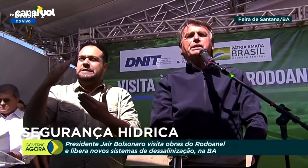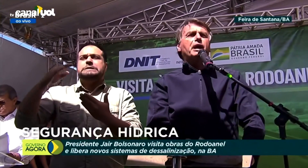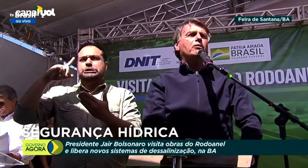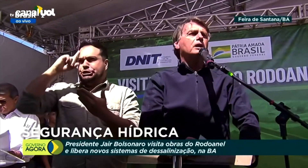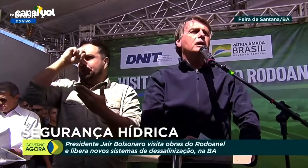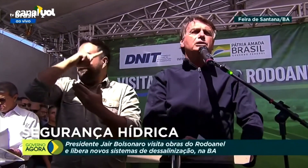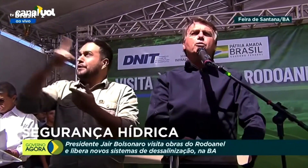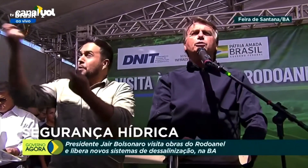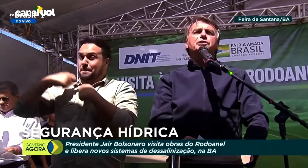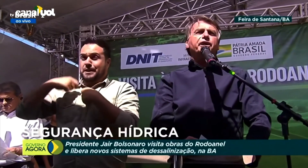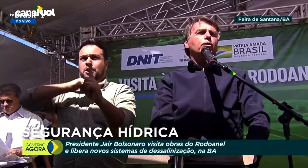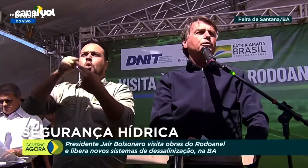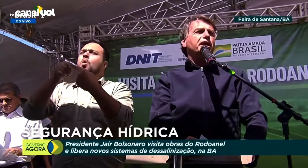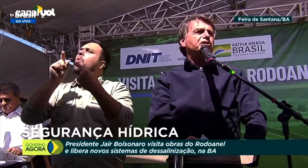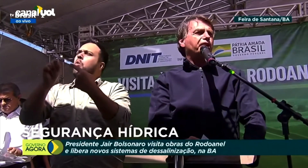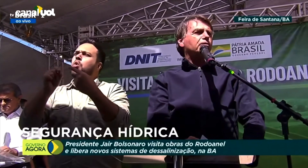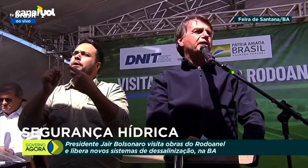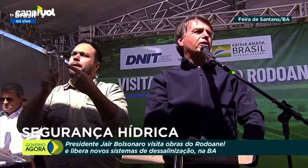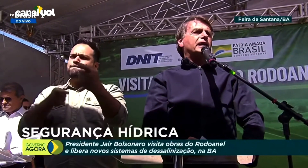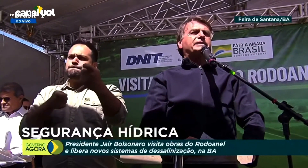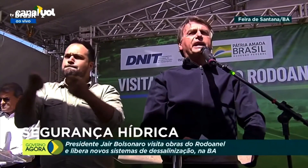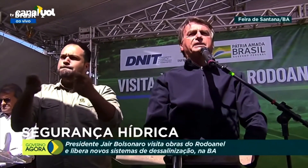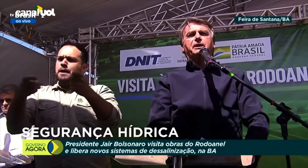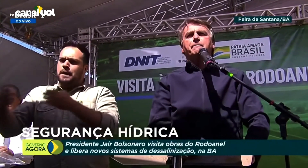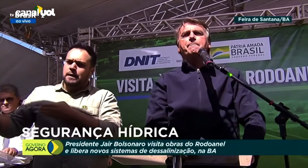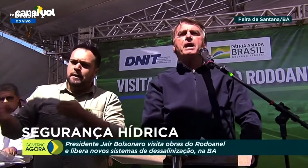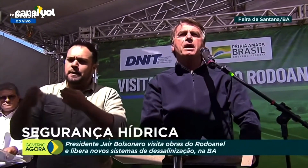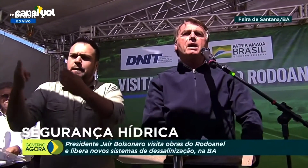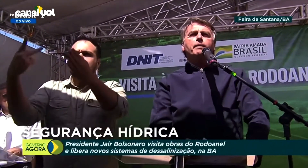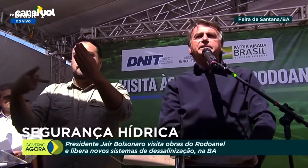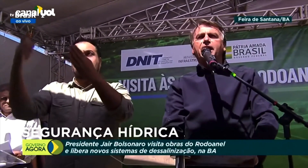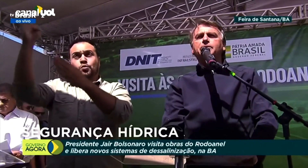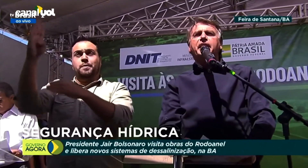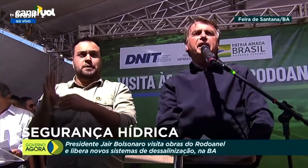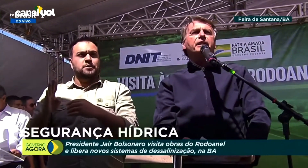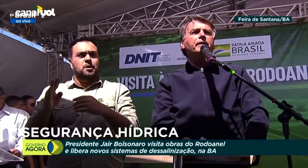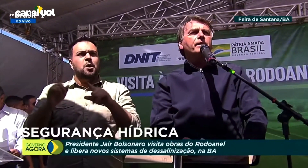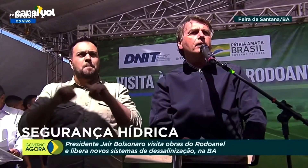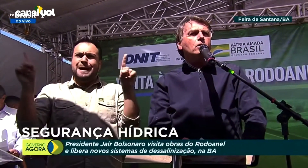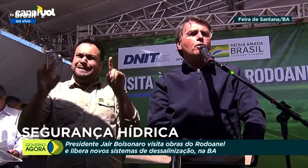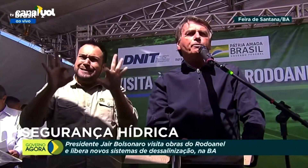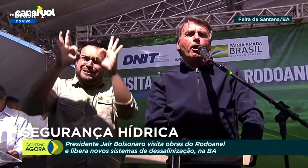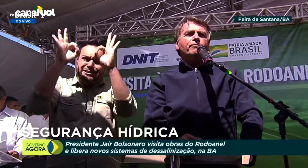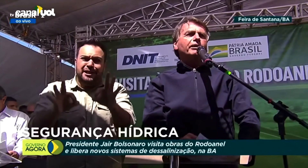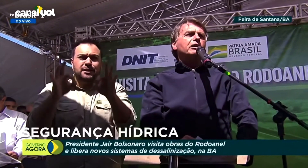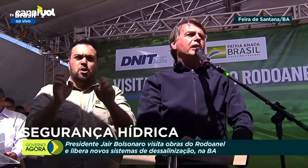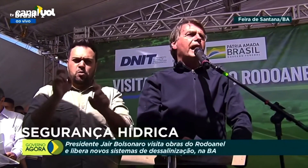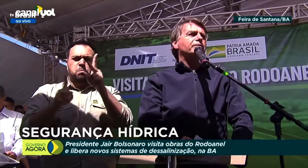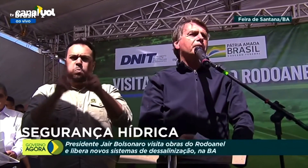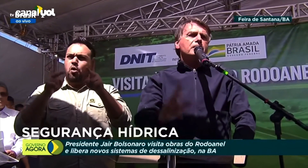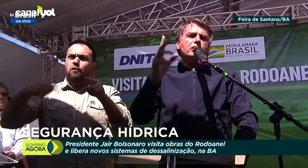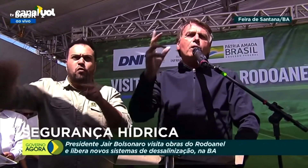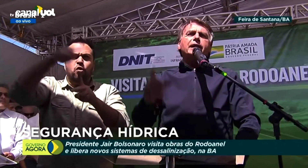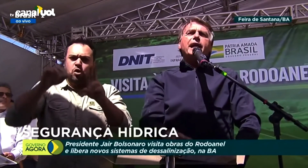difícil missão de conduzir o destino da nossa nação. Mas temos certeza, com o povo ao nosso